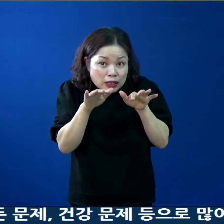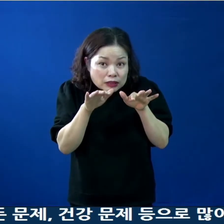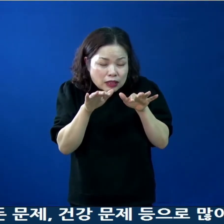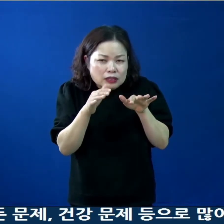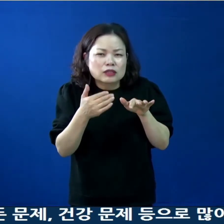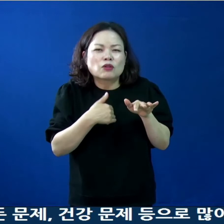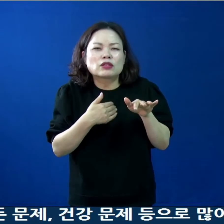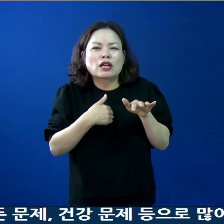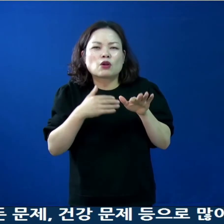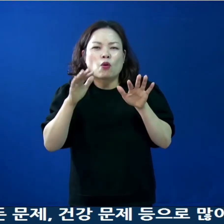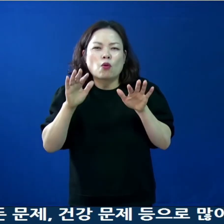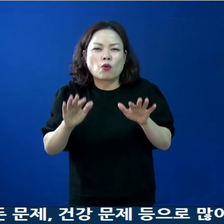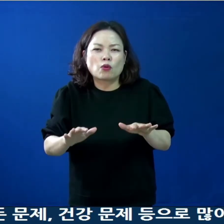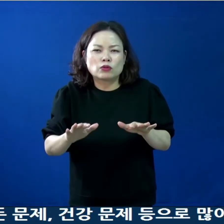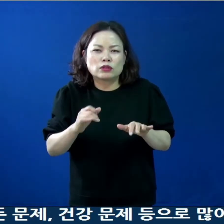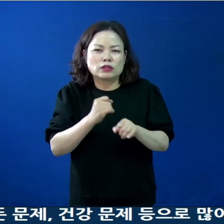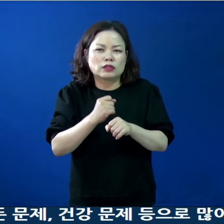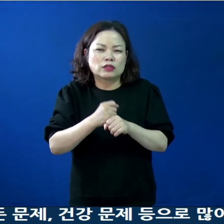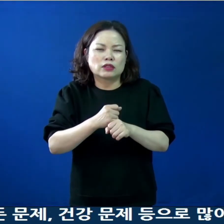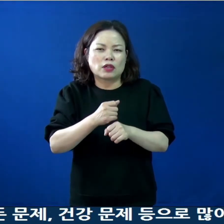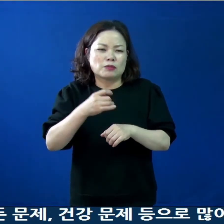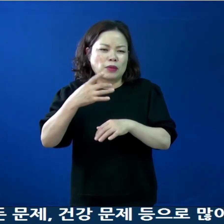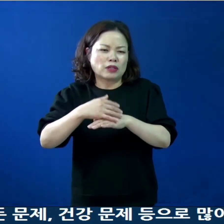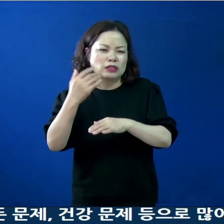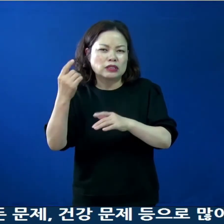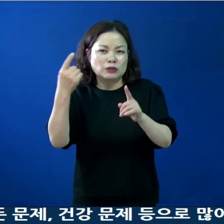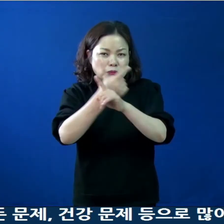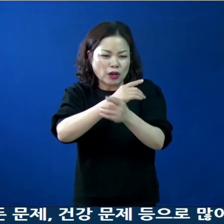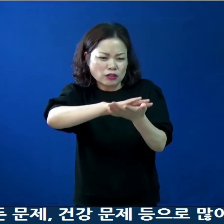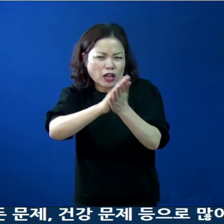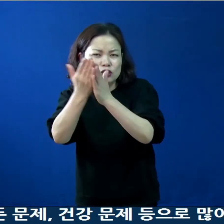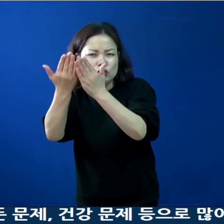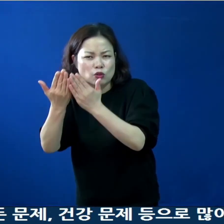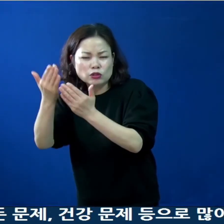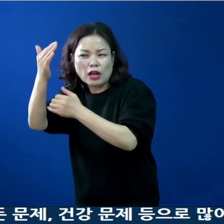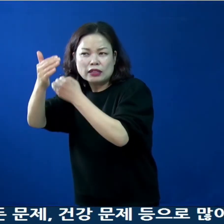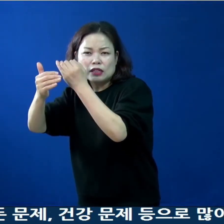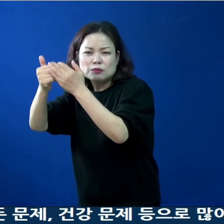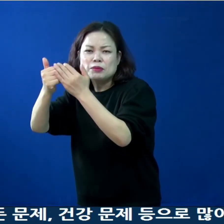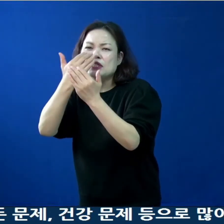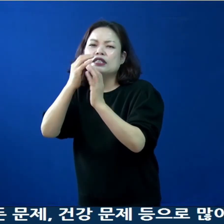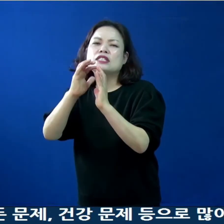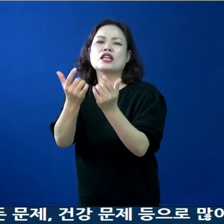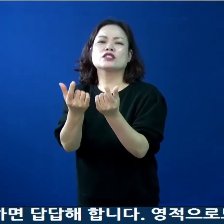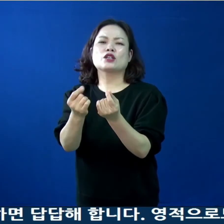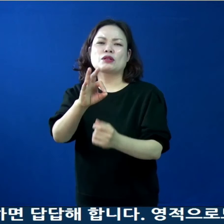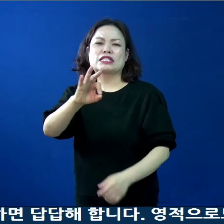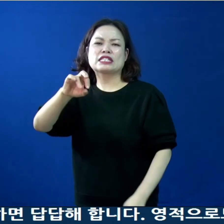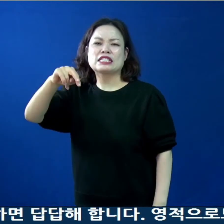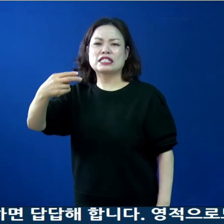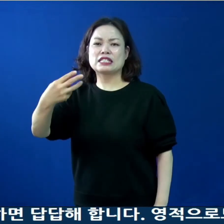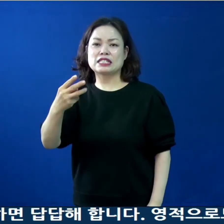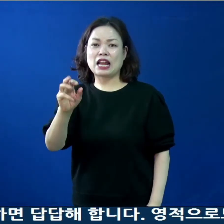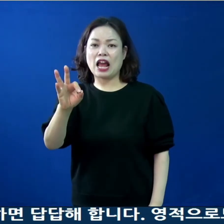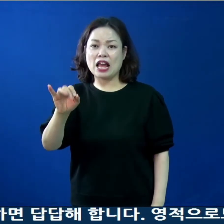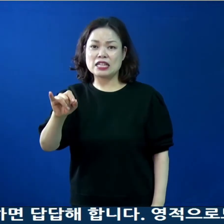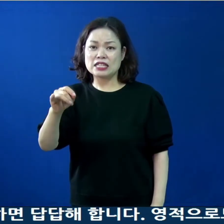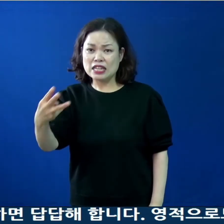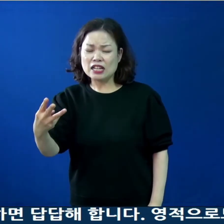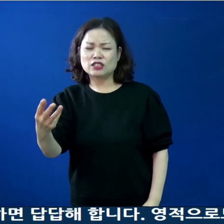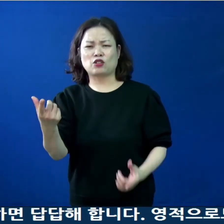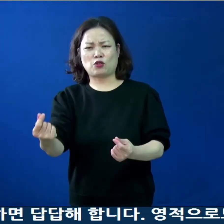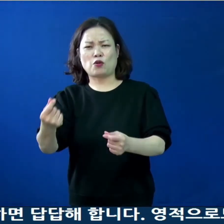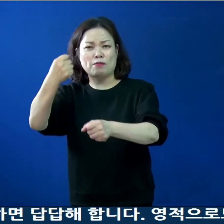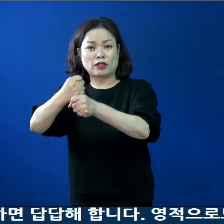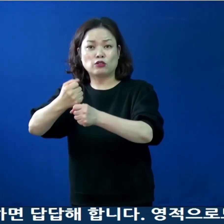그런 나를 오늘 환도뼈를 치셔서 지금 이 순간 나를 이스라엘로 만들어 가시는구나, 은혜의 상승 기류를 탈 줄 아는 자로 나를 오늘도